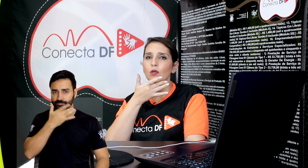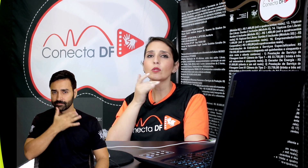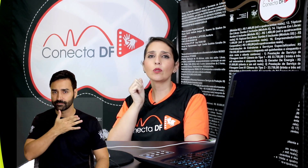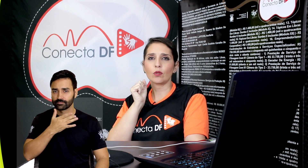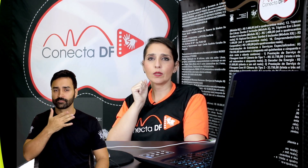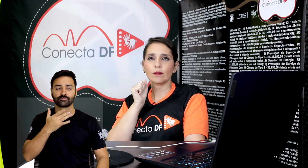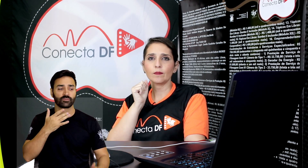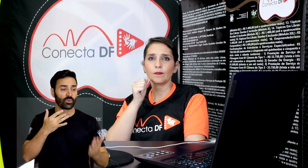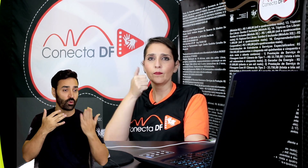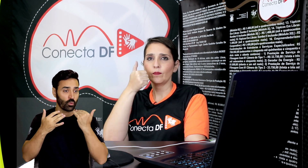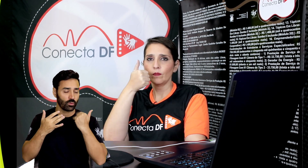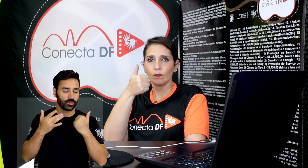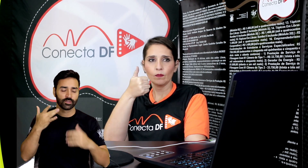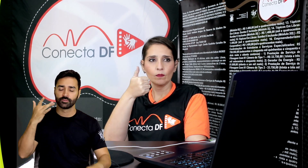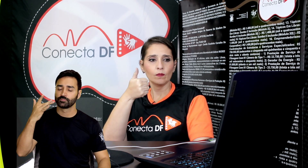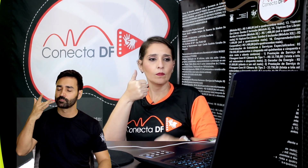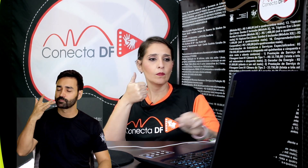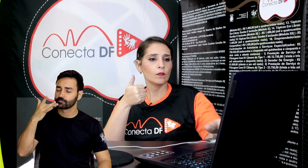Comida gostosa.